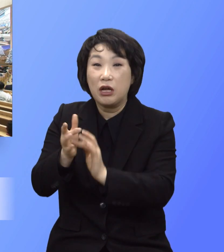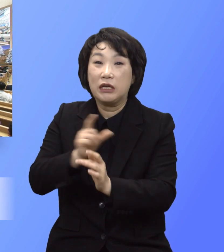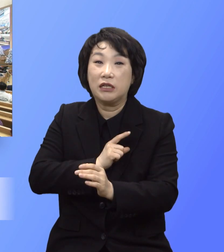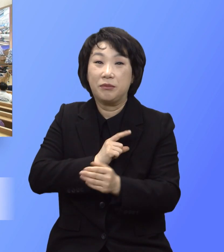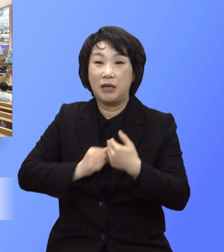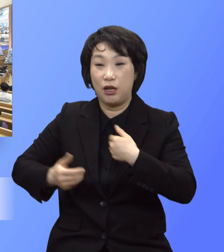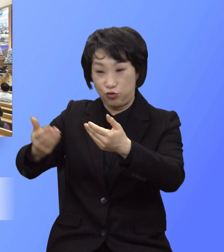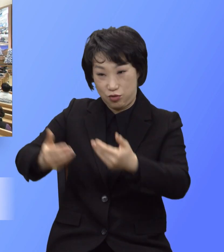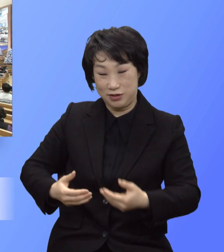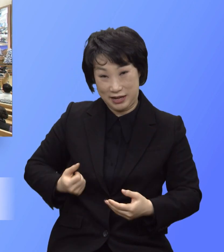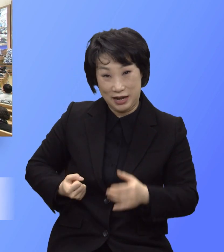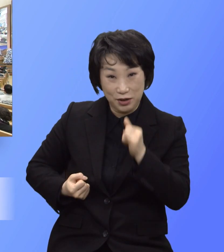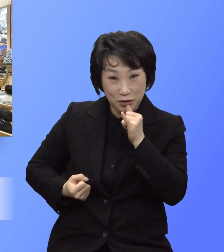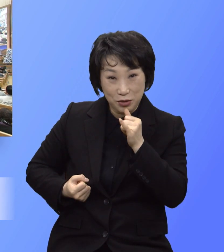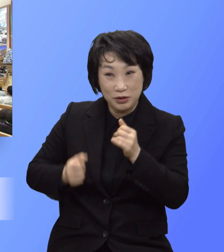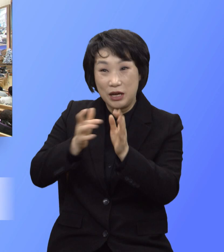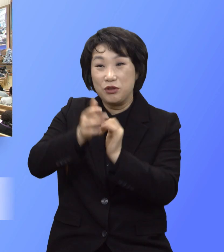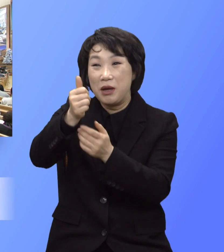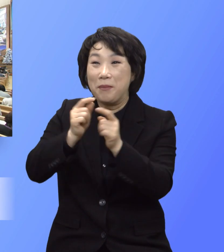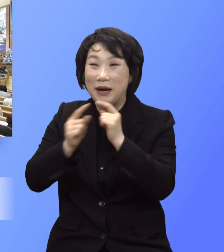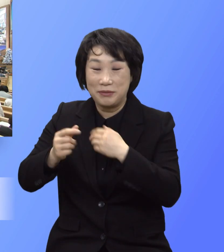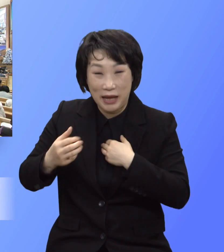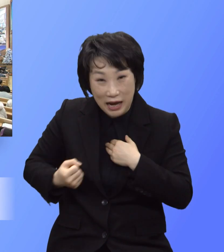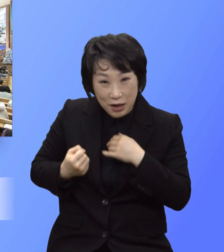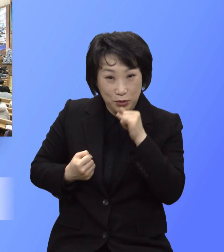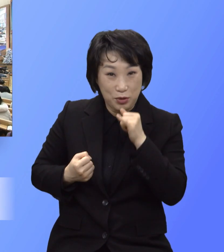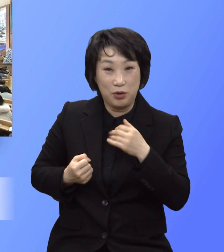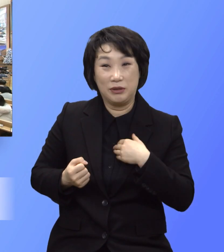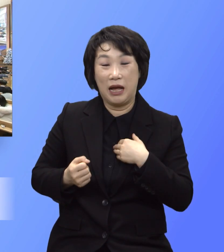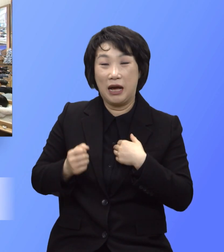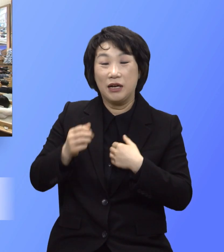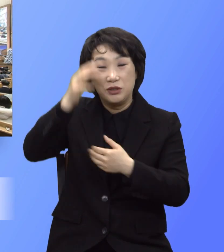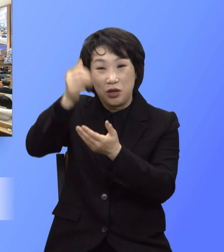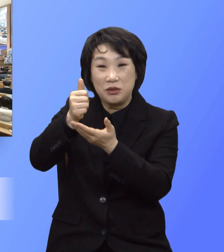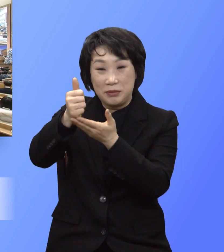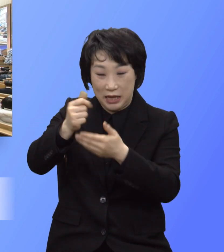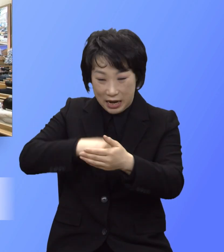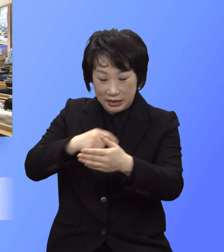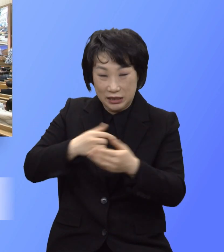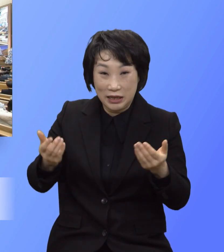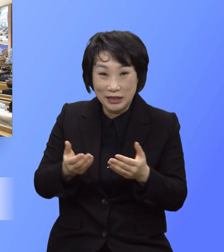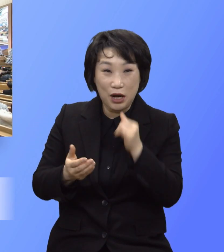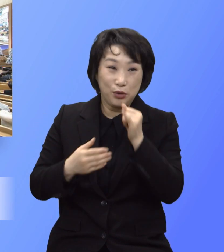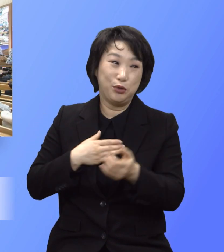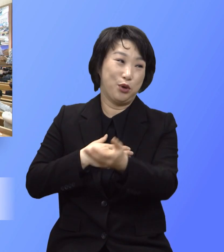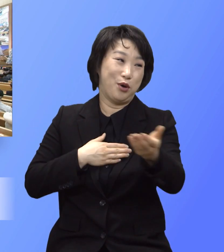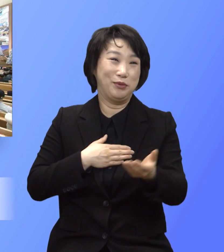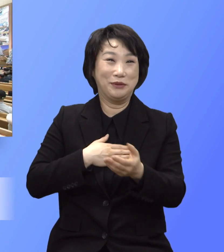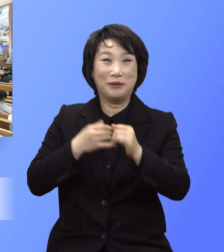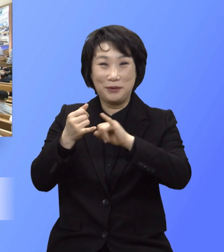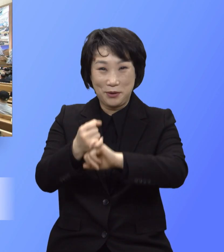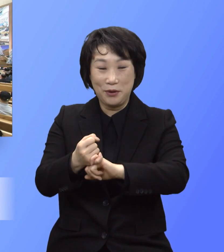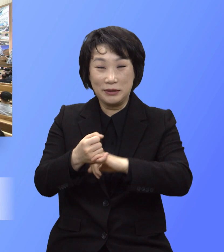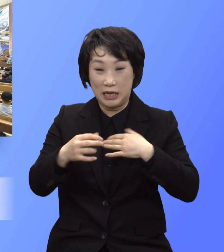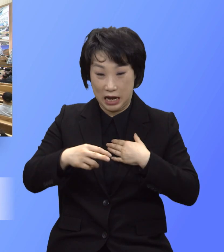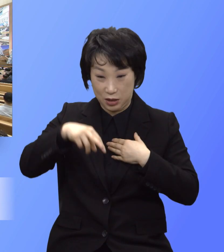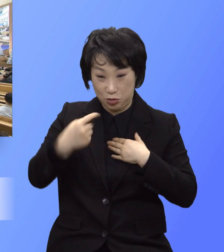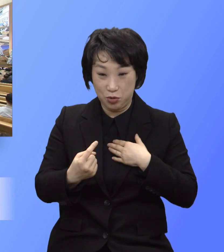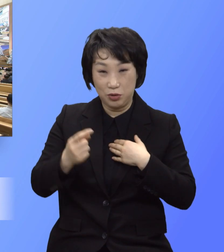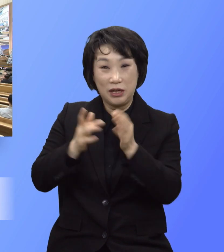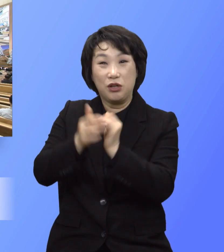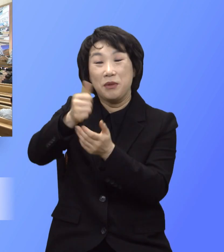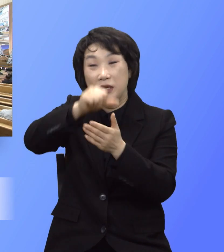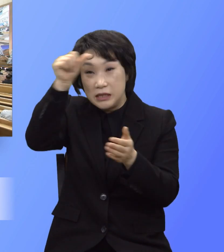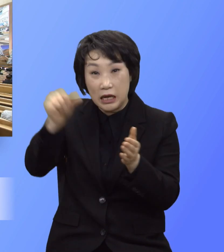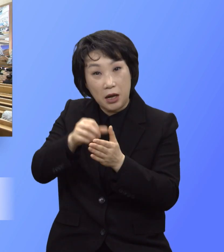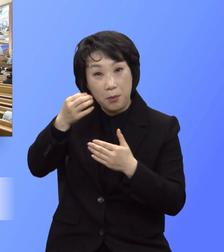내가 가지고 있고 그 말씀을 내가 가지고 있고 그 성령님이 내게 역사하신다면 반드시 나도 예수님의